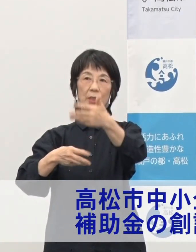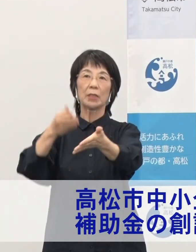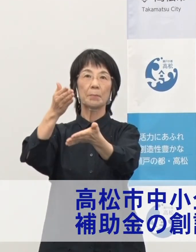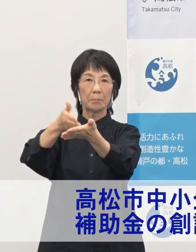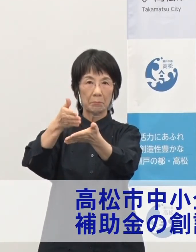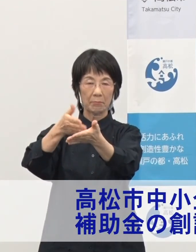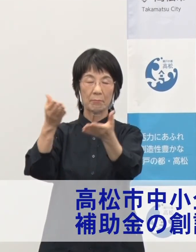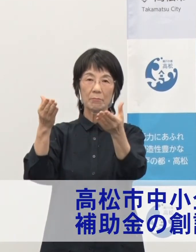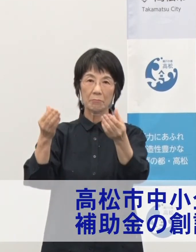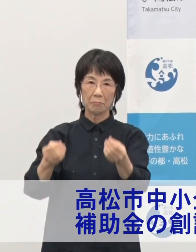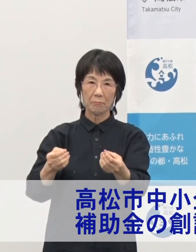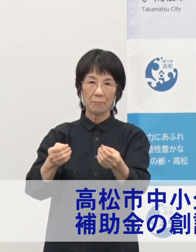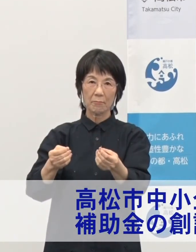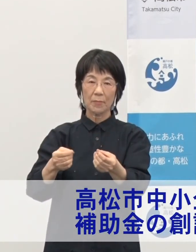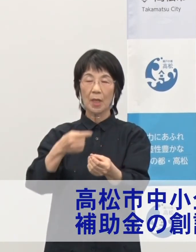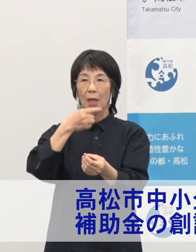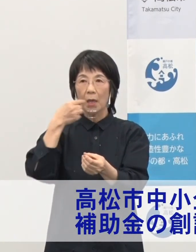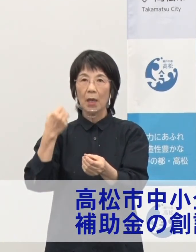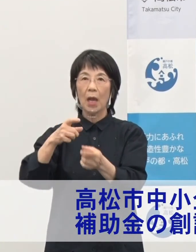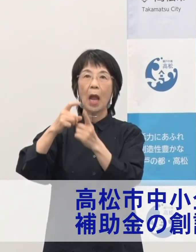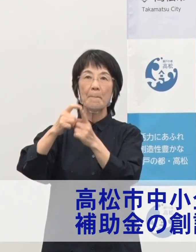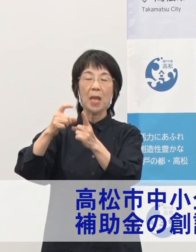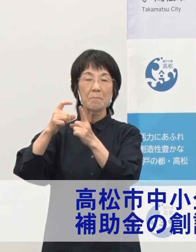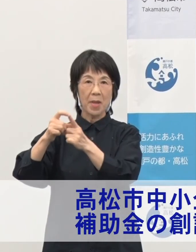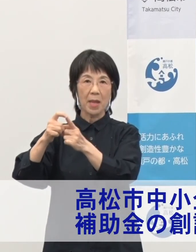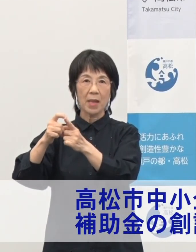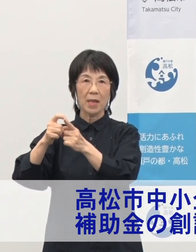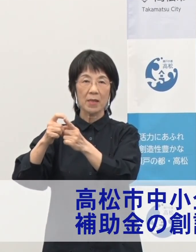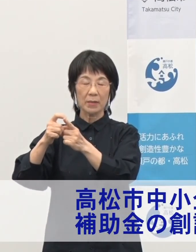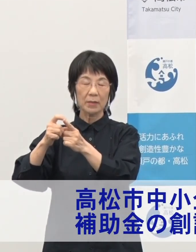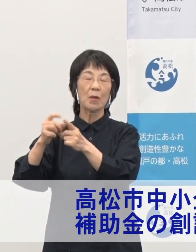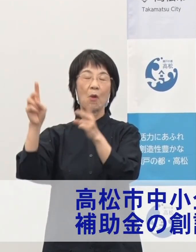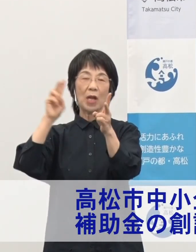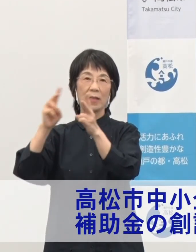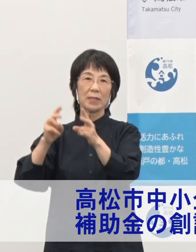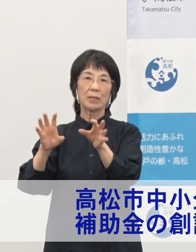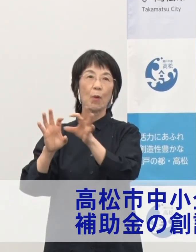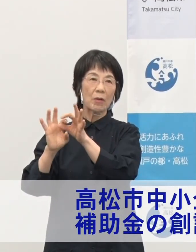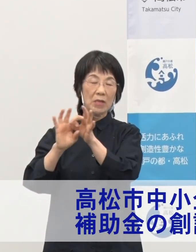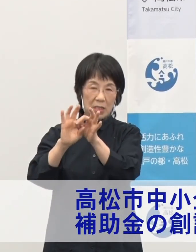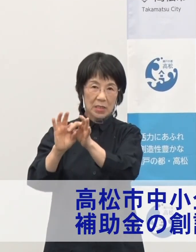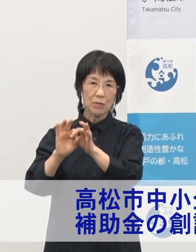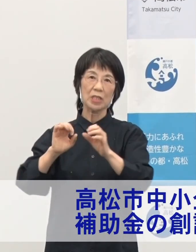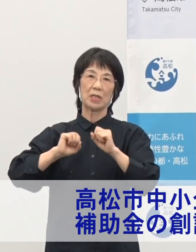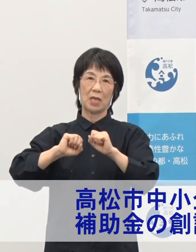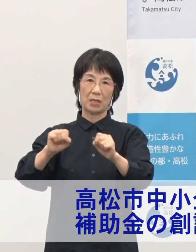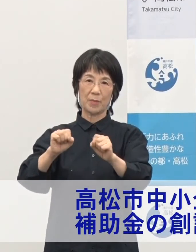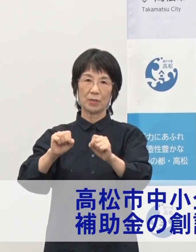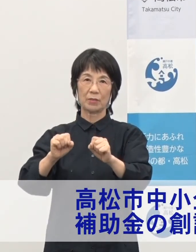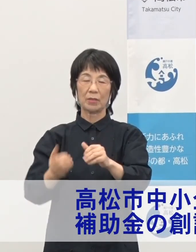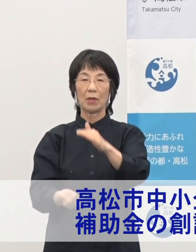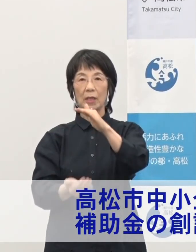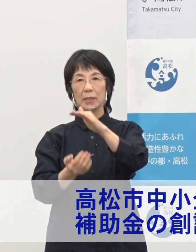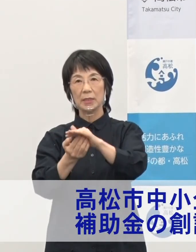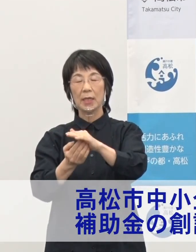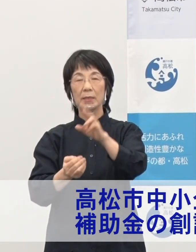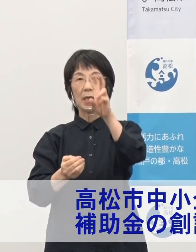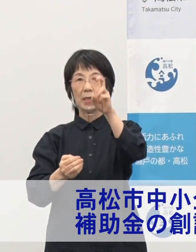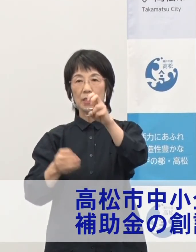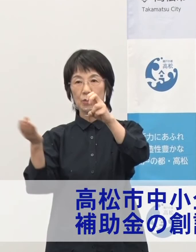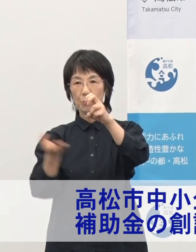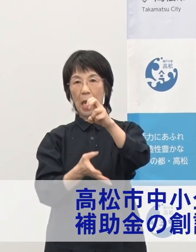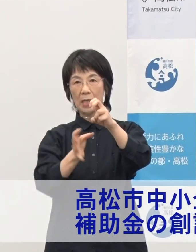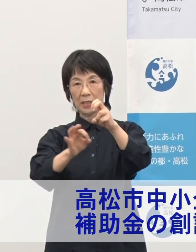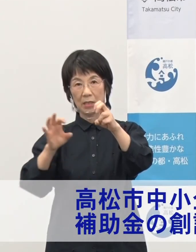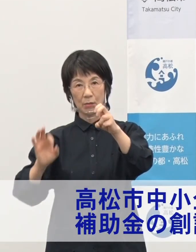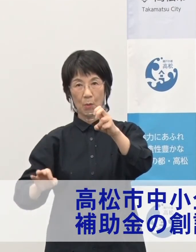がぺーぺーン株式会社と連携をして実証いたしますショート高松最大20%もどっ